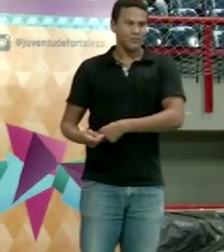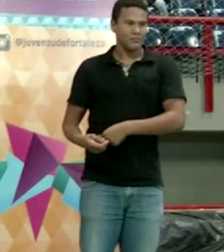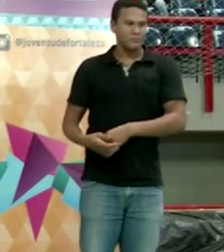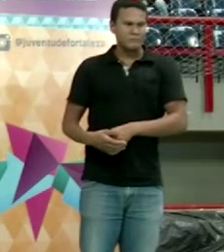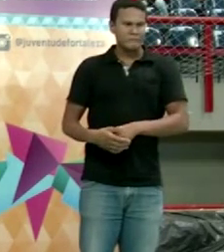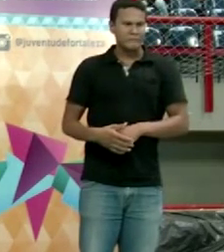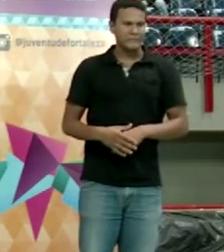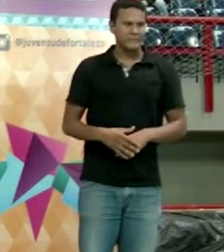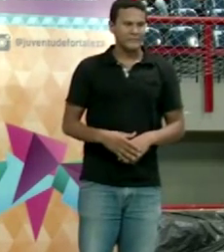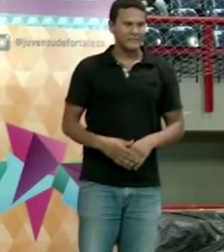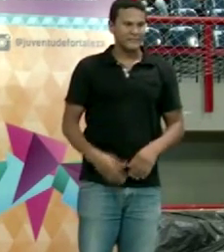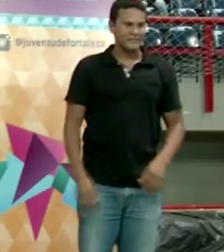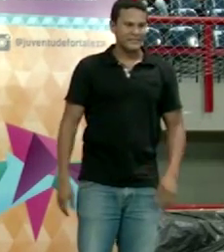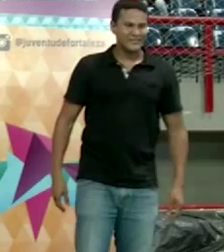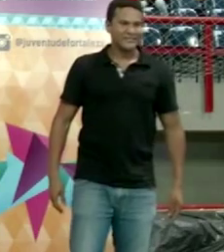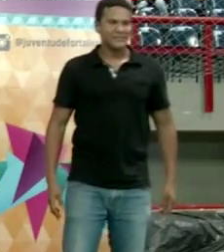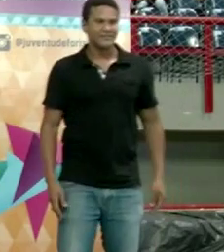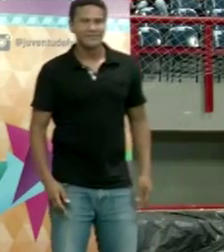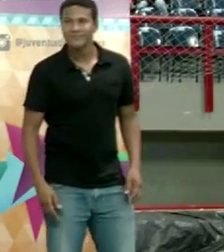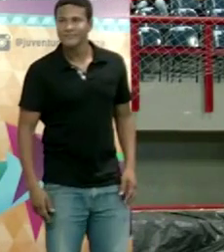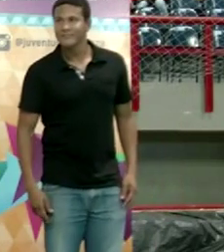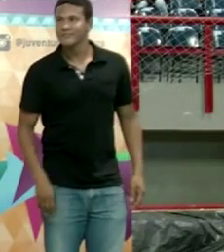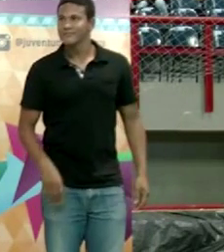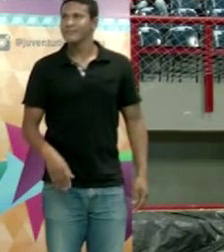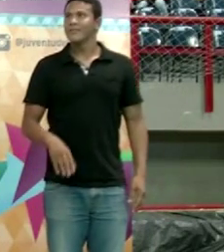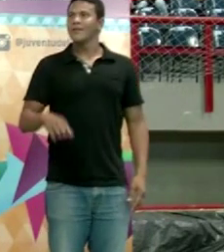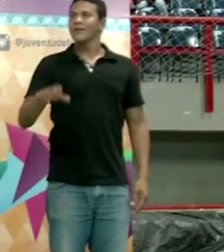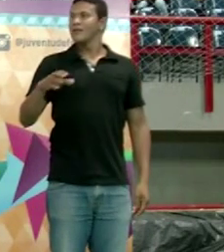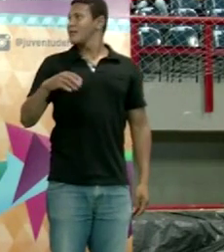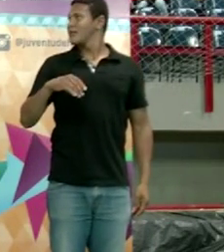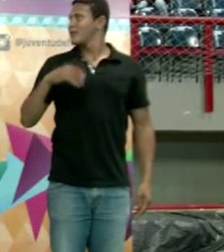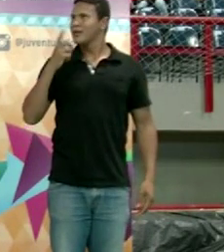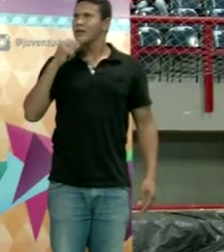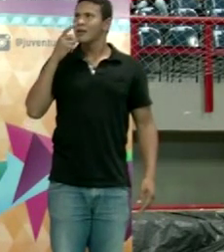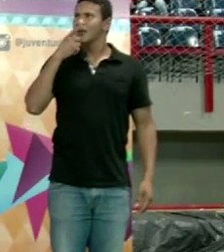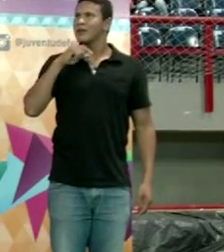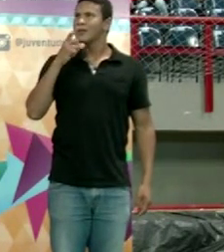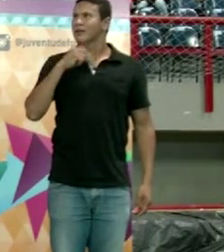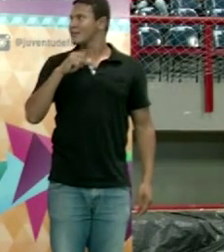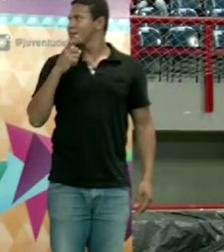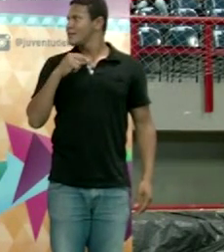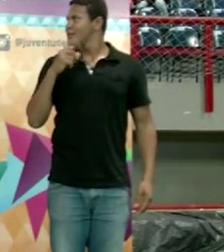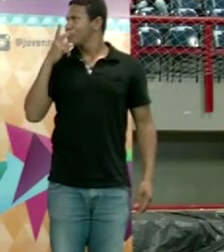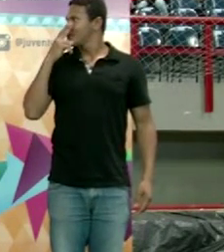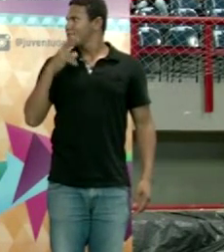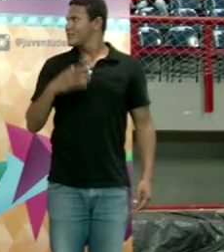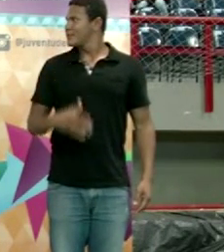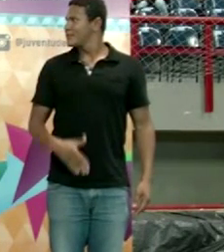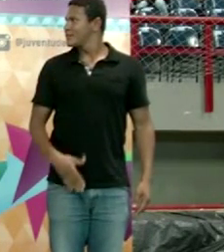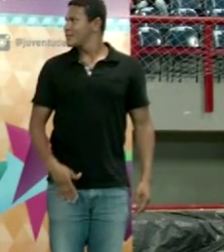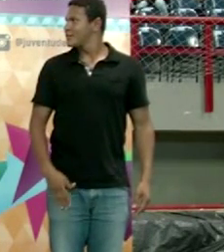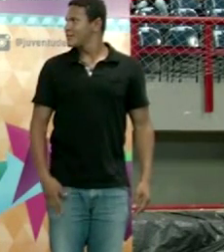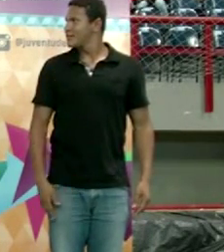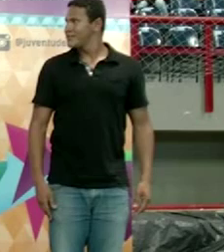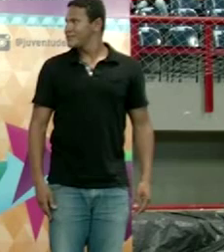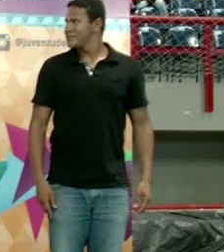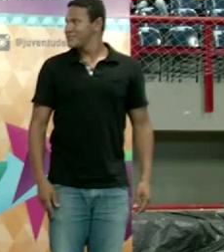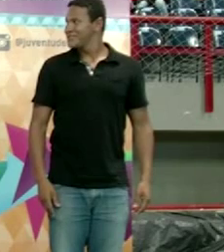aqui no... Enfim, aqui. Aqui, né? Vaticano. Capela